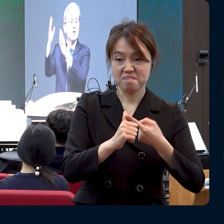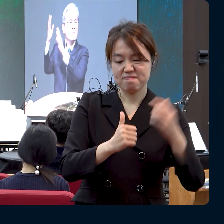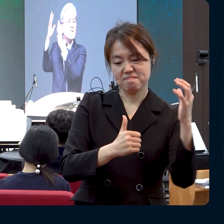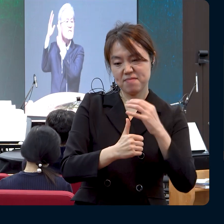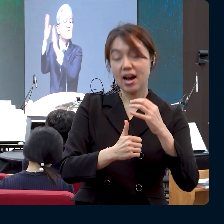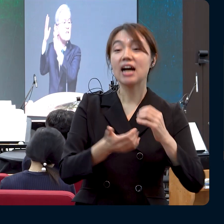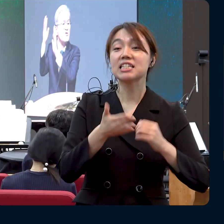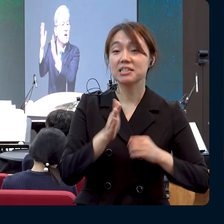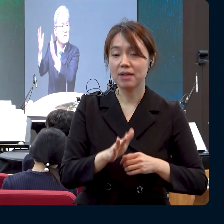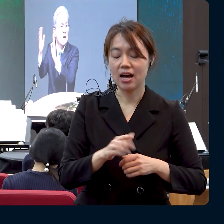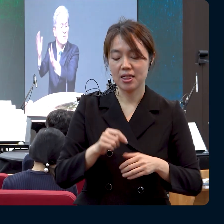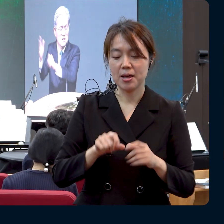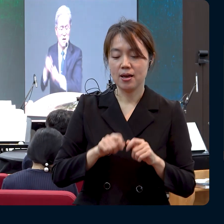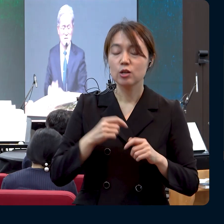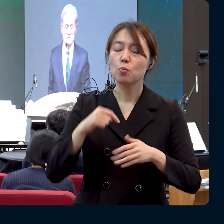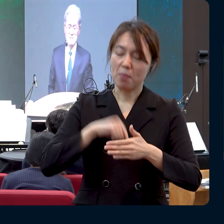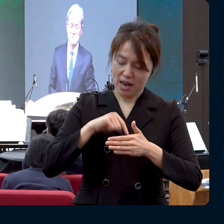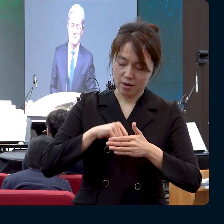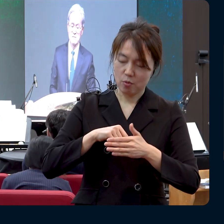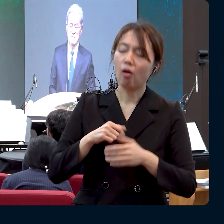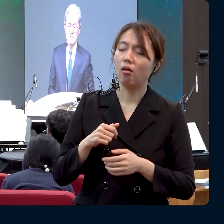정말 저 사람들은 진짜 선한 사람들이다,